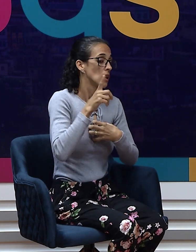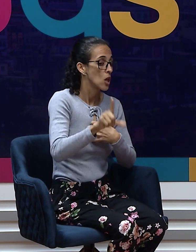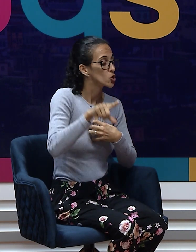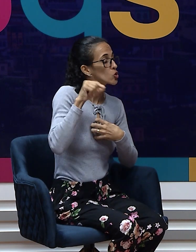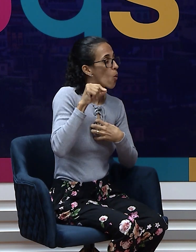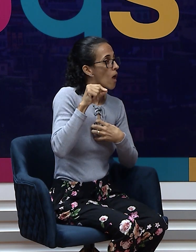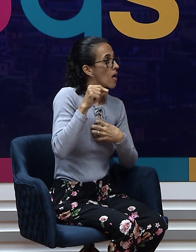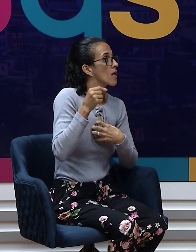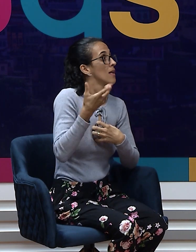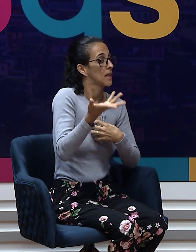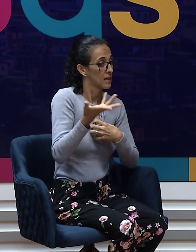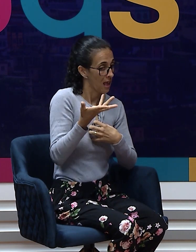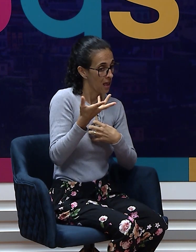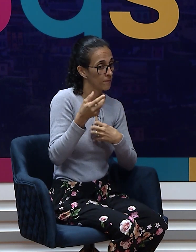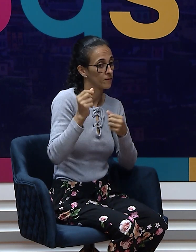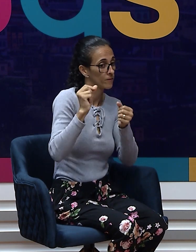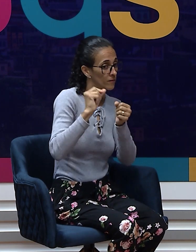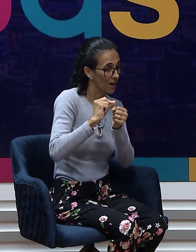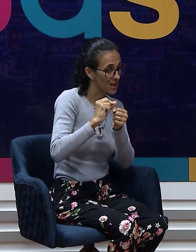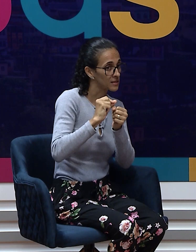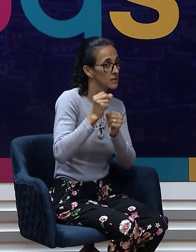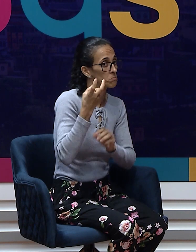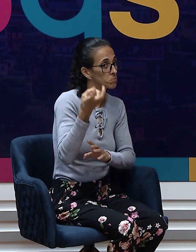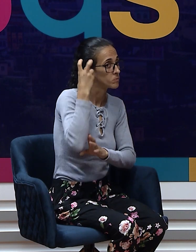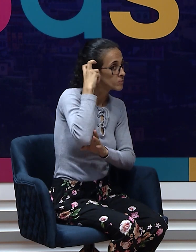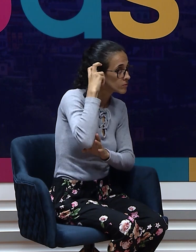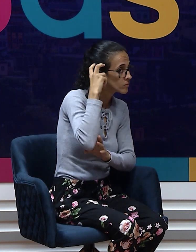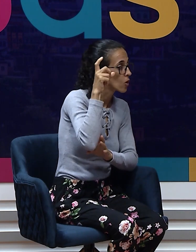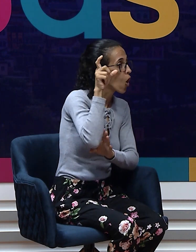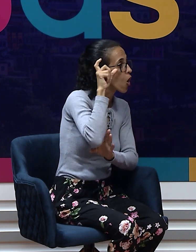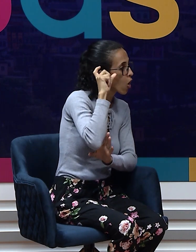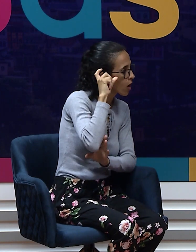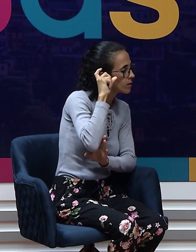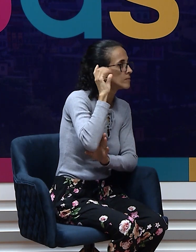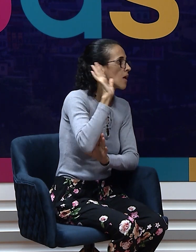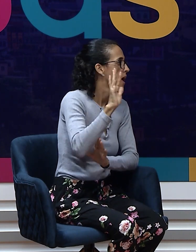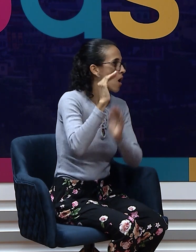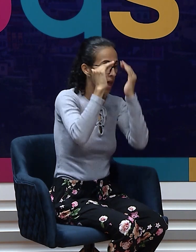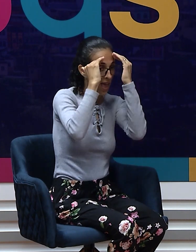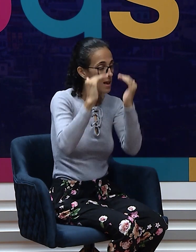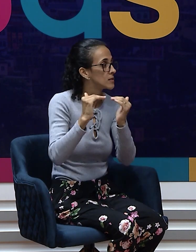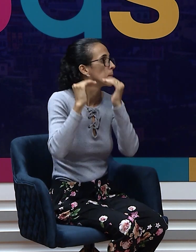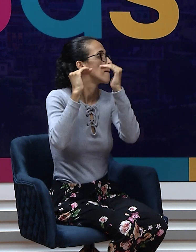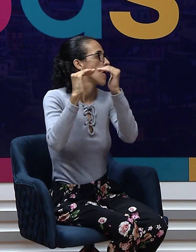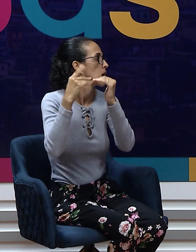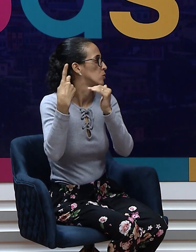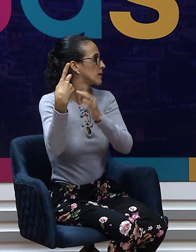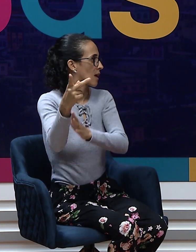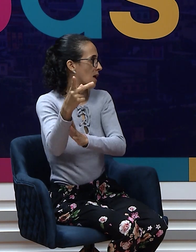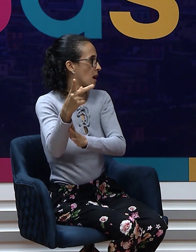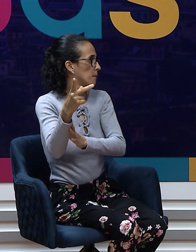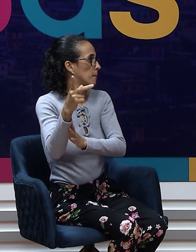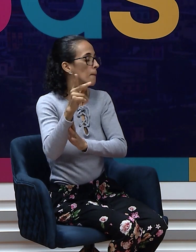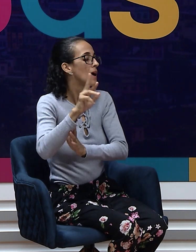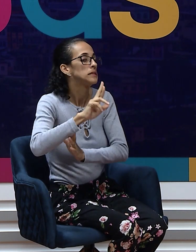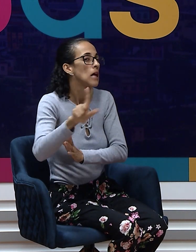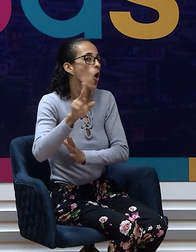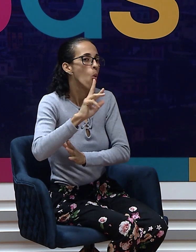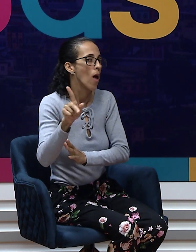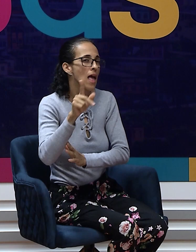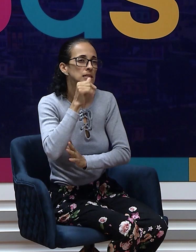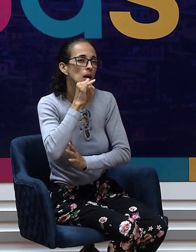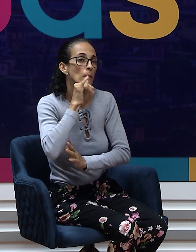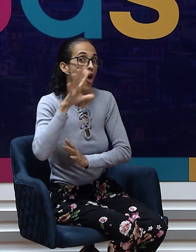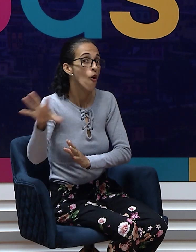pessoa, ela sente, ela escolhe a sua identidade. Se ela quer ser implantada, que ela quer usar o aparelho, a gente